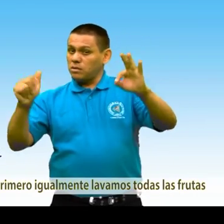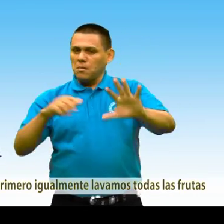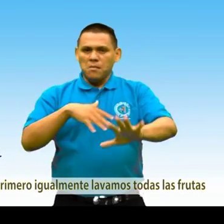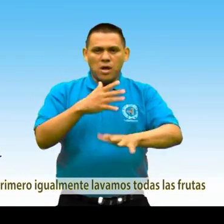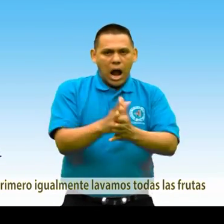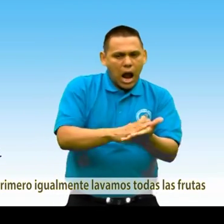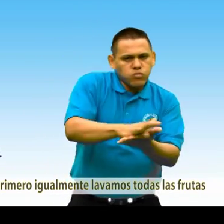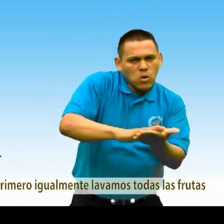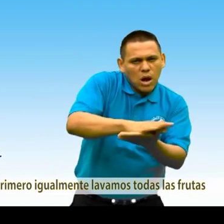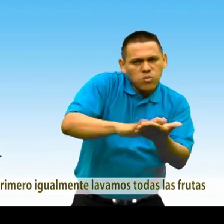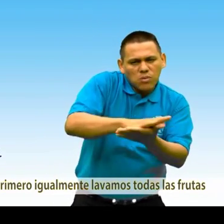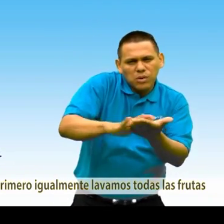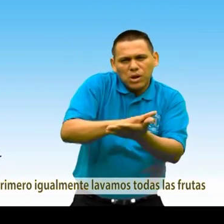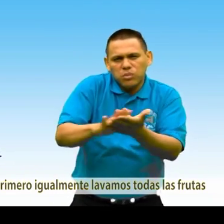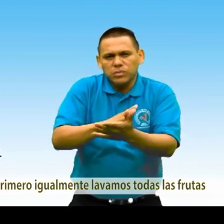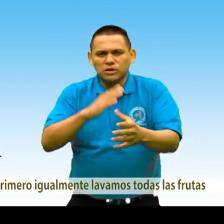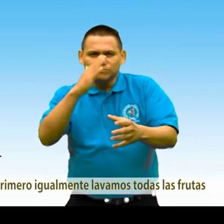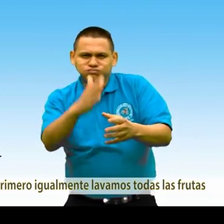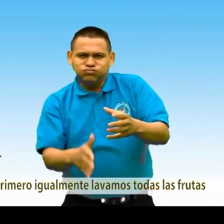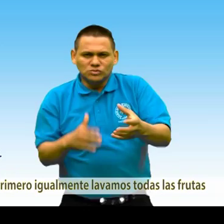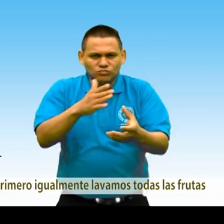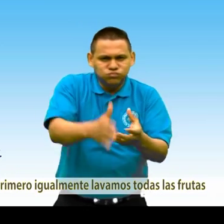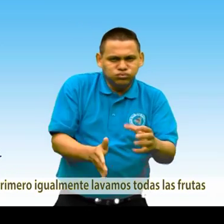Primero, igualmente lavamos todas las frutas.